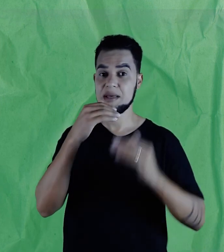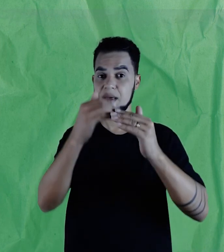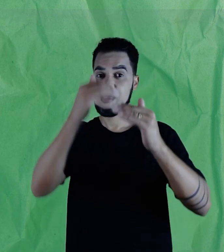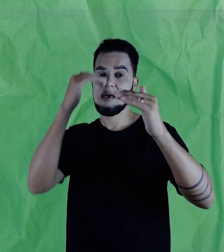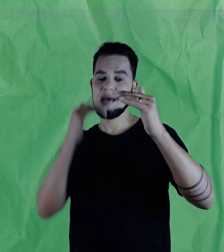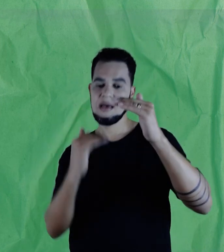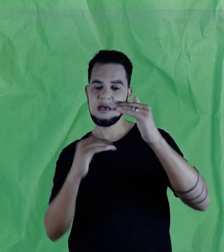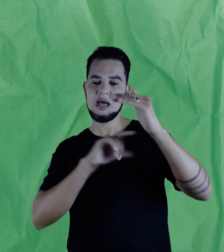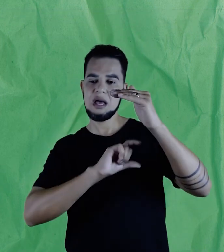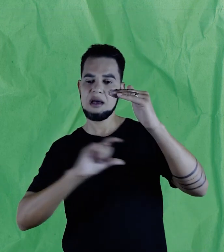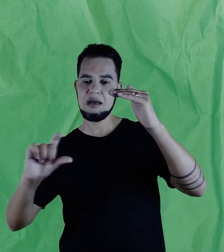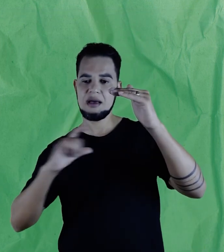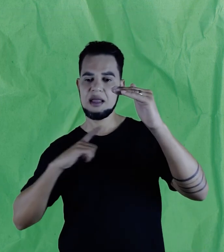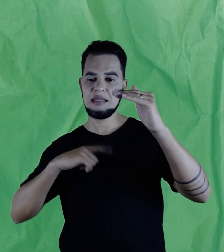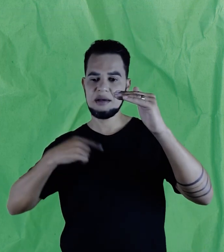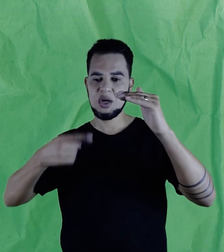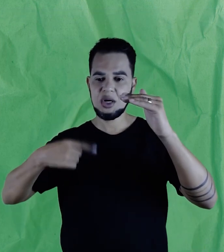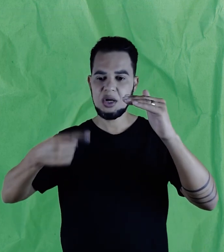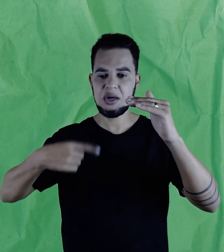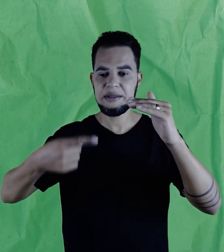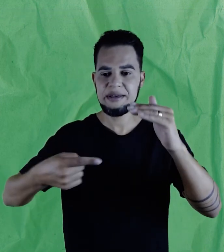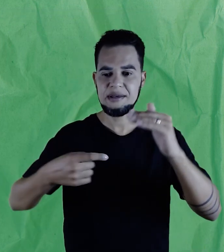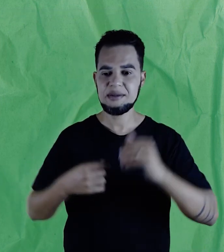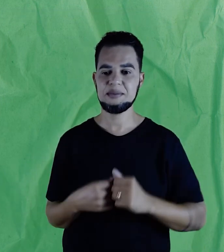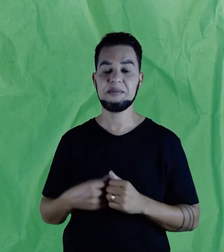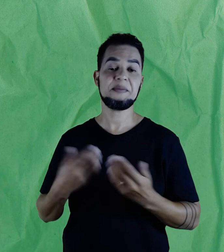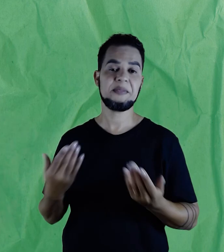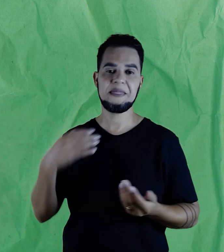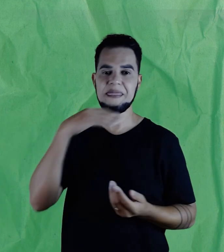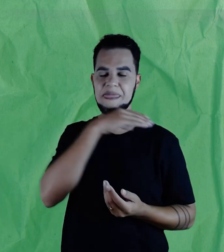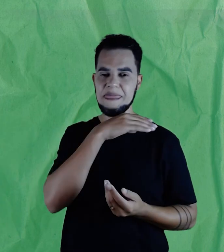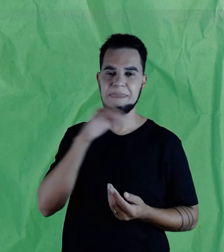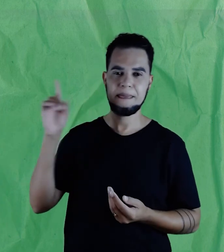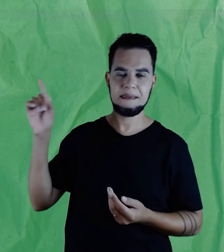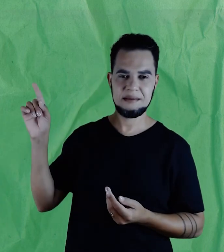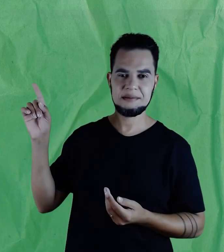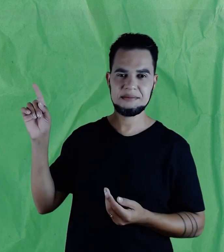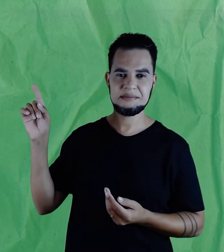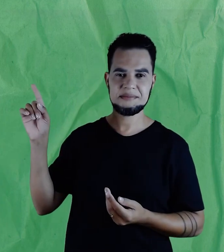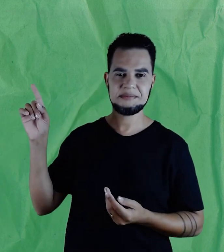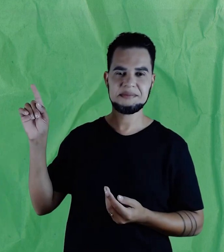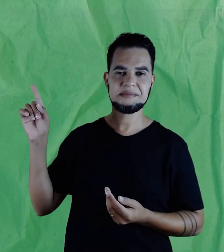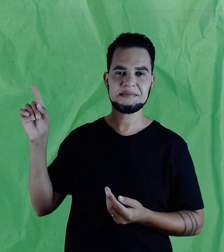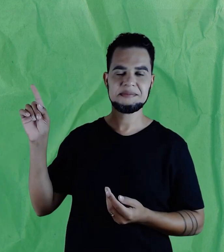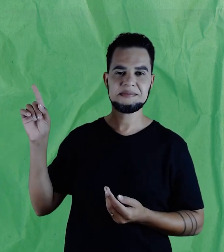ele está rodando, né? Então, esse Active aqui,